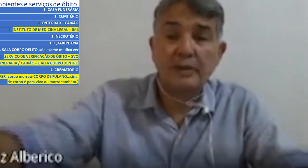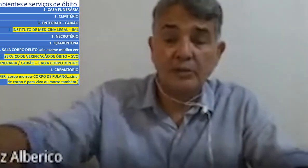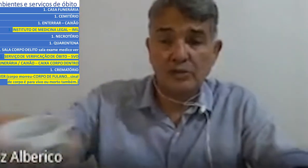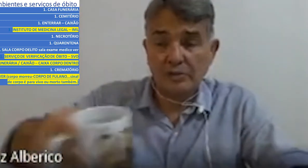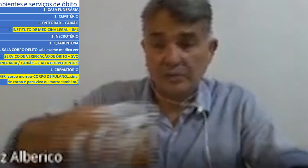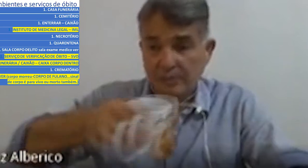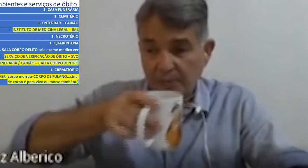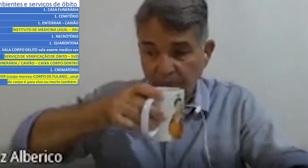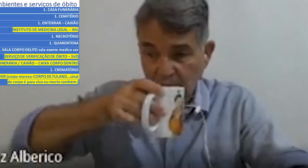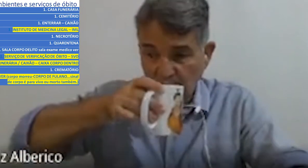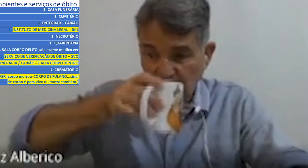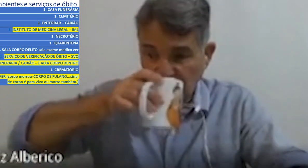prantos.